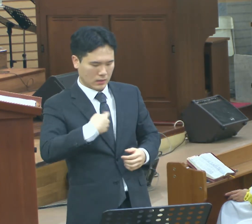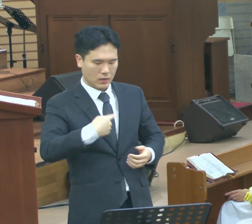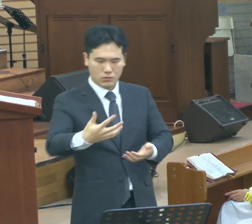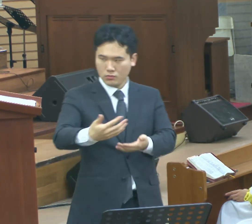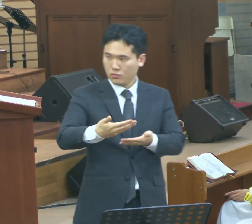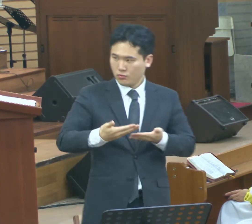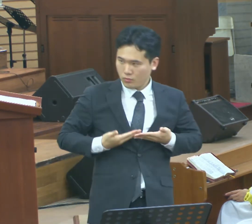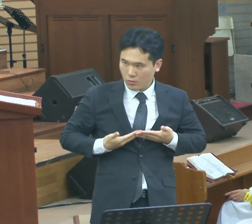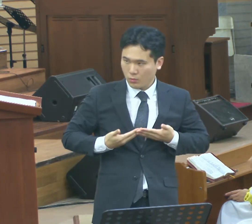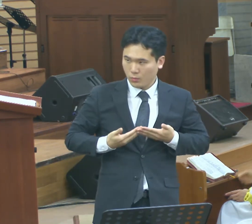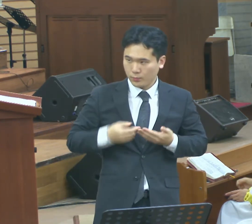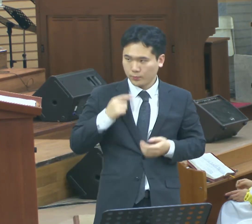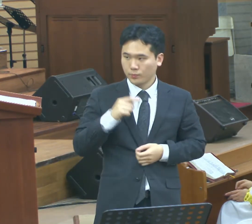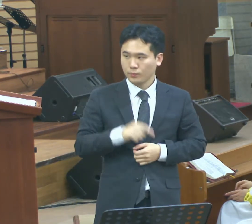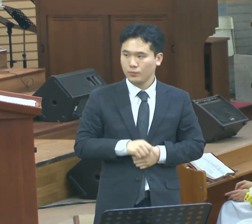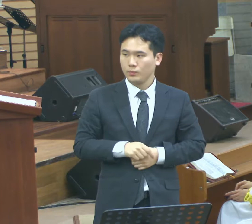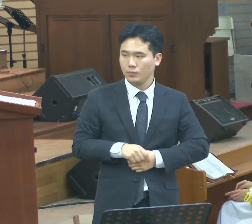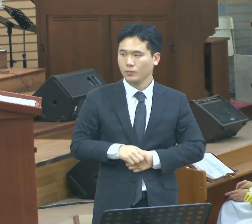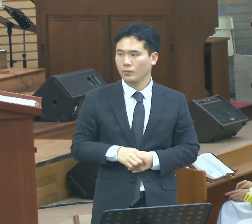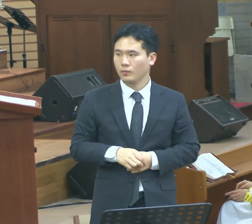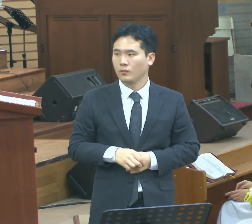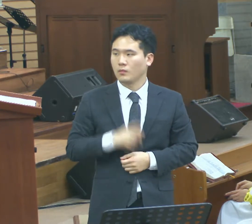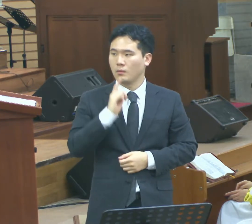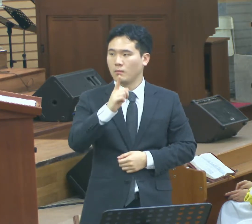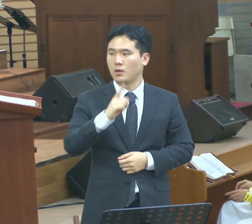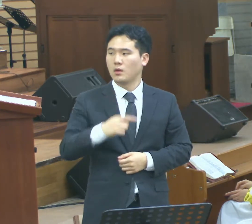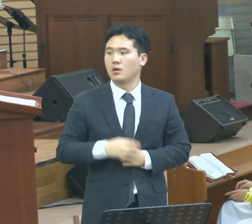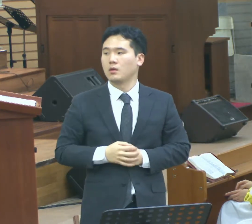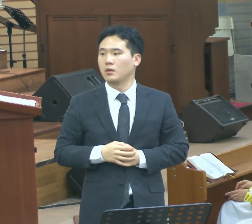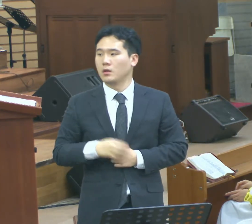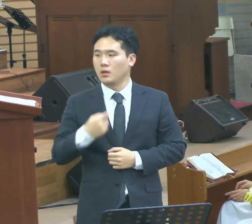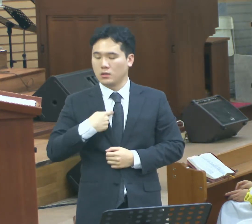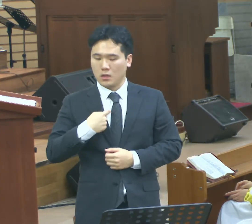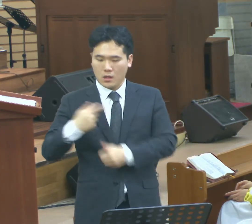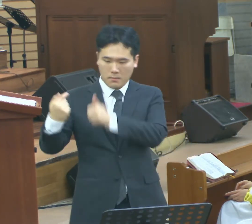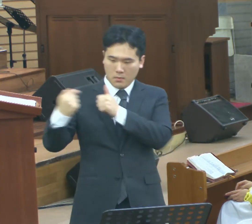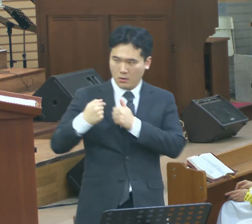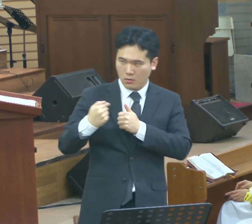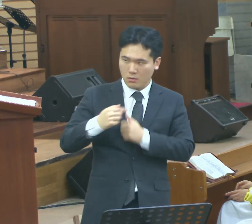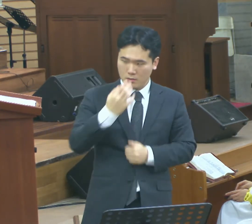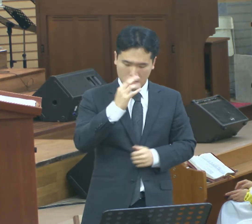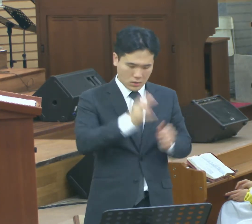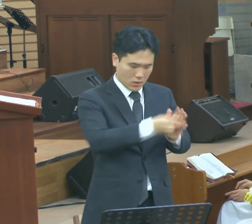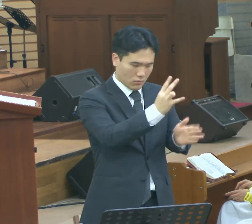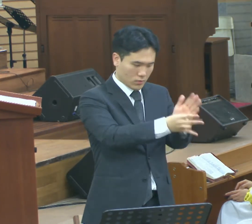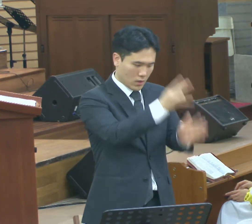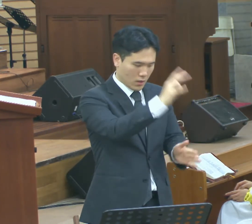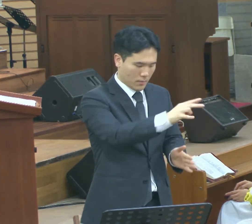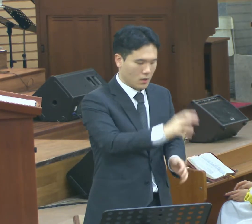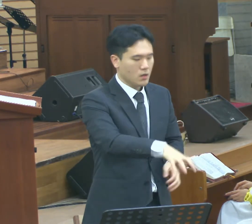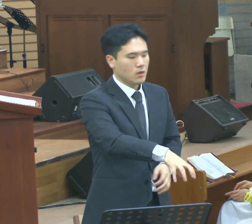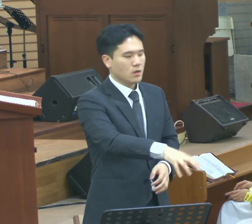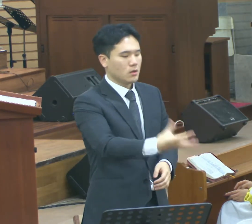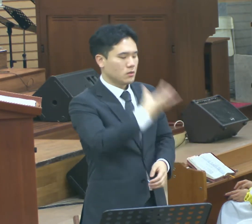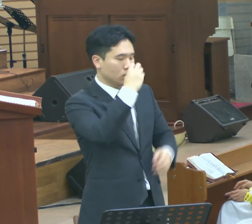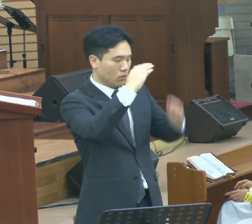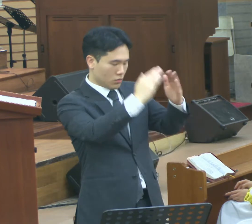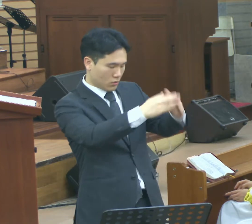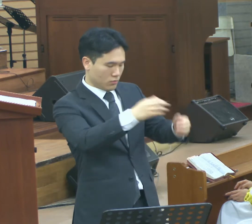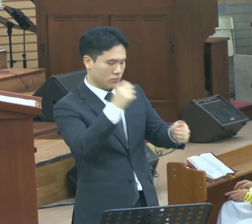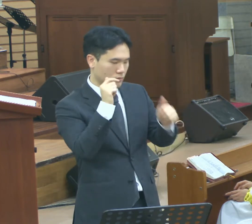왕이 하나님이 자기에게 나라를 주셨다는 거예요. 그리고 자기에게 명령했다는 거예요. 예루살렘에 성전을 지으라.